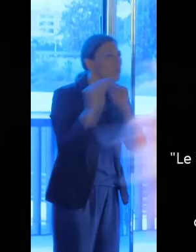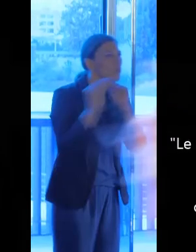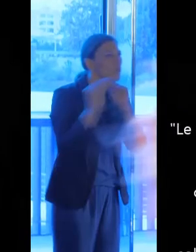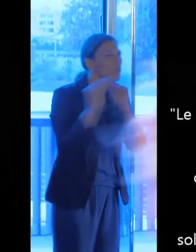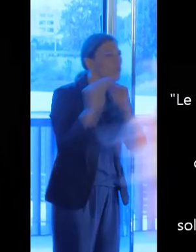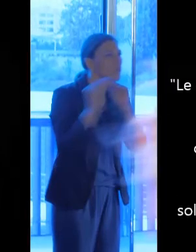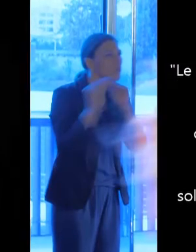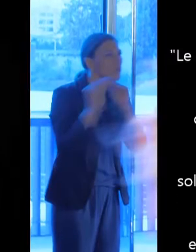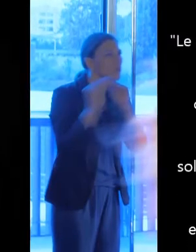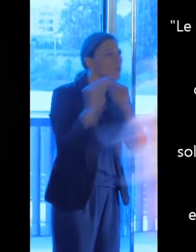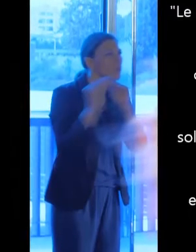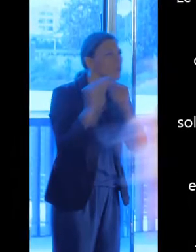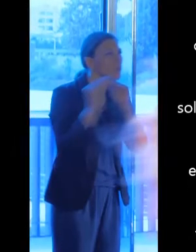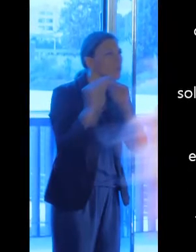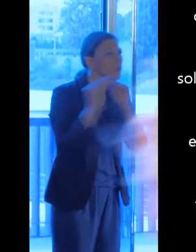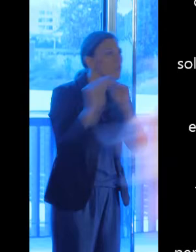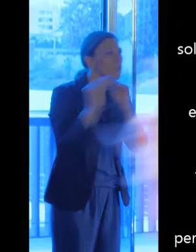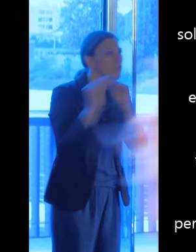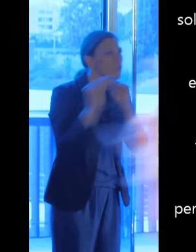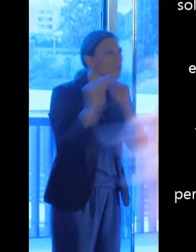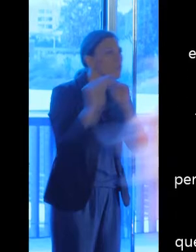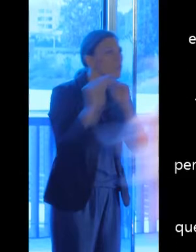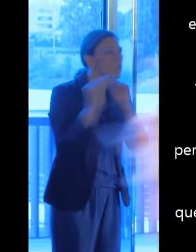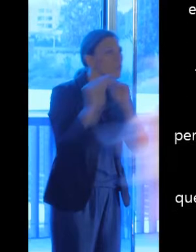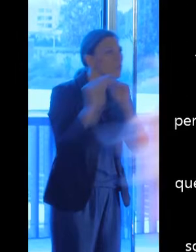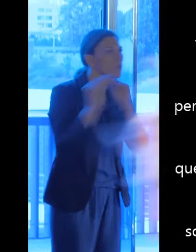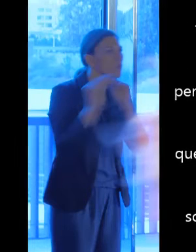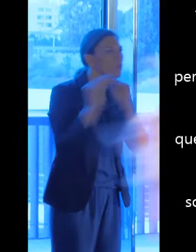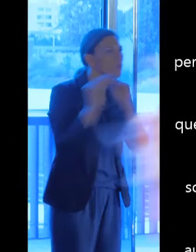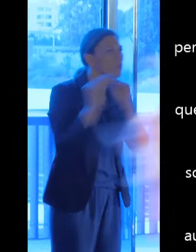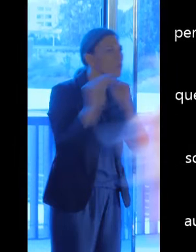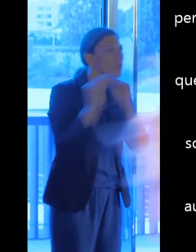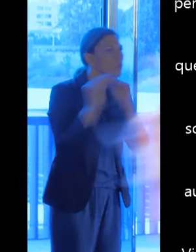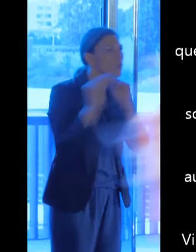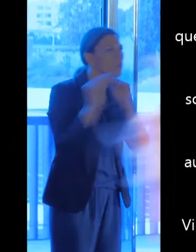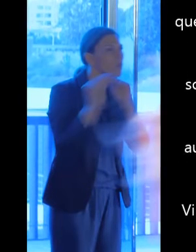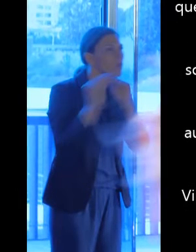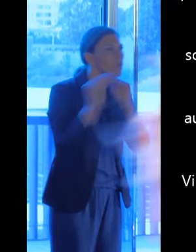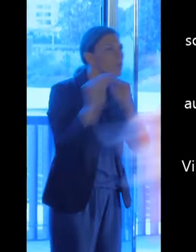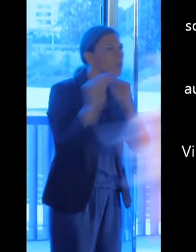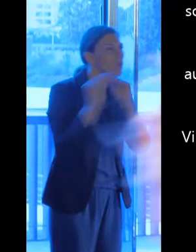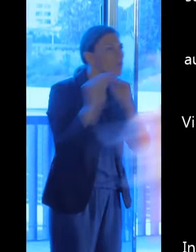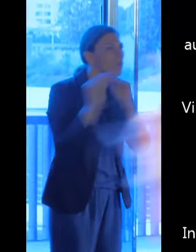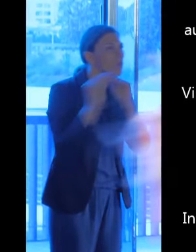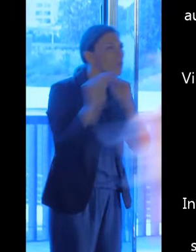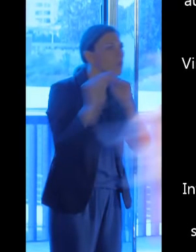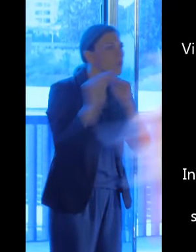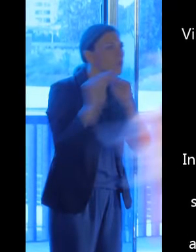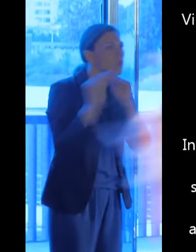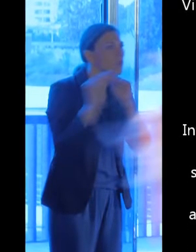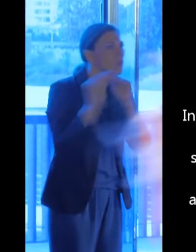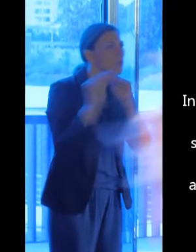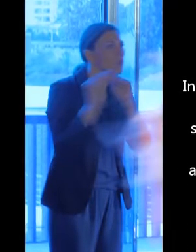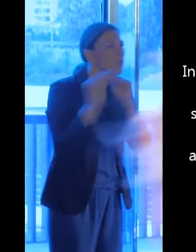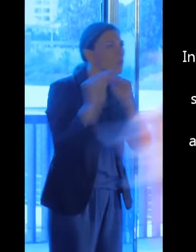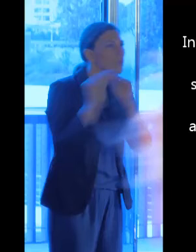than just a game for two. Two in